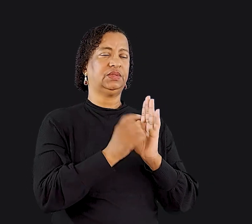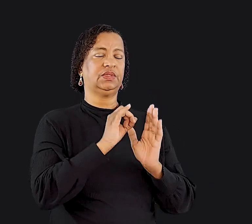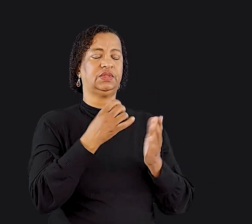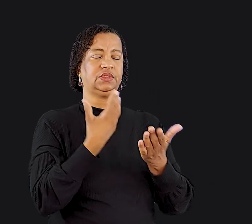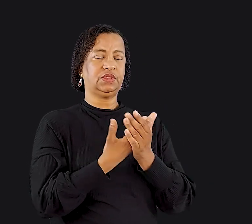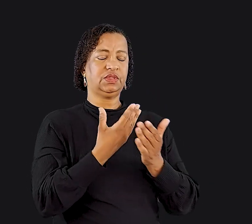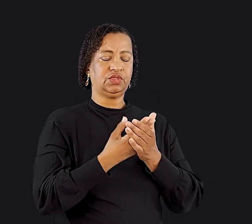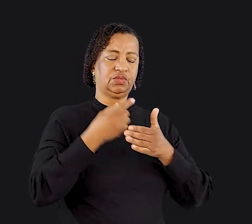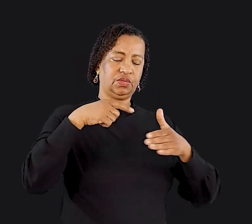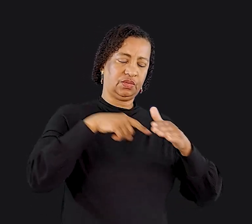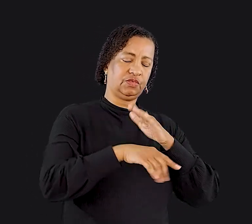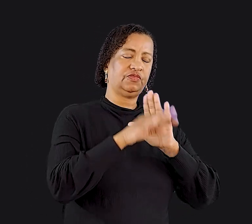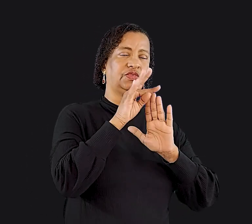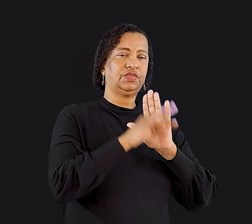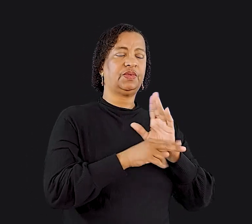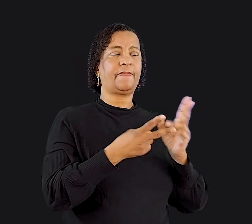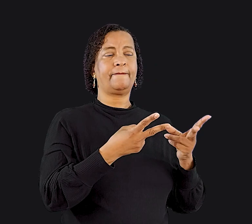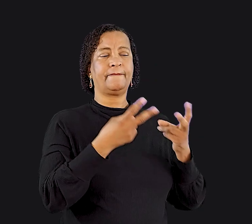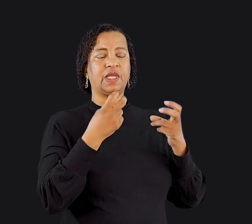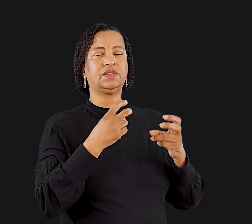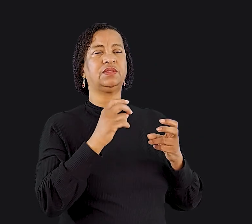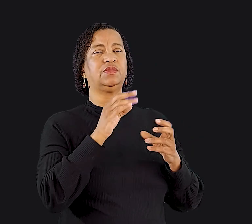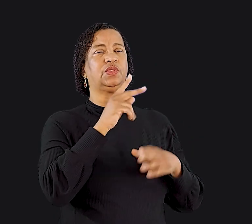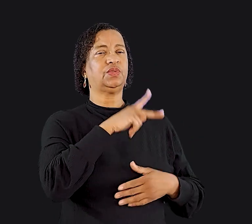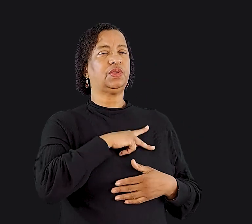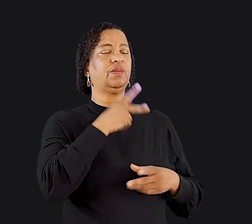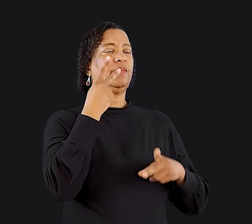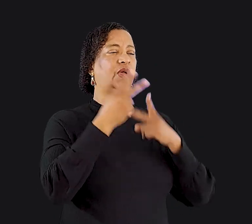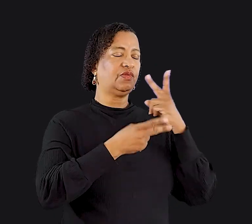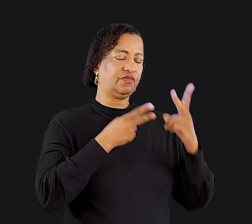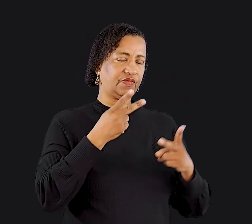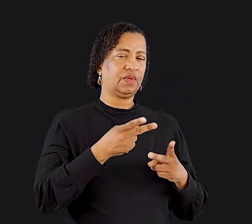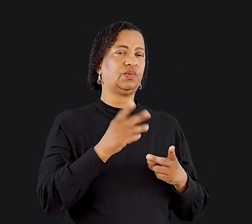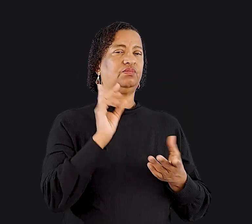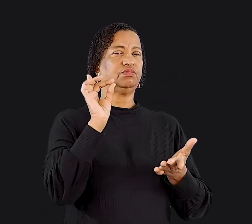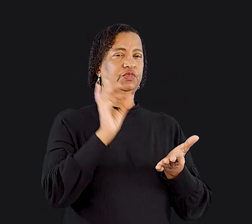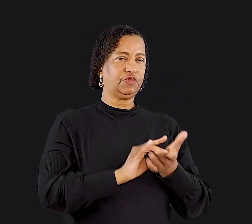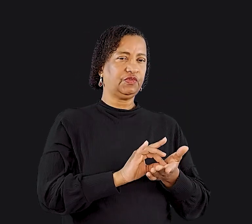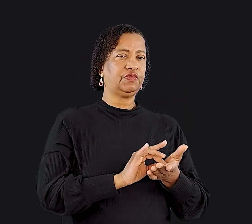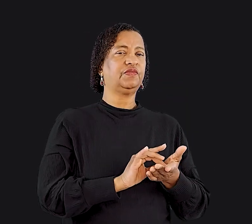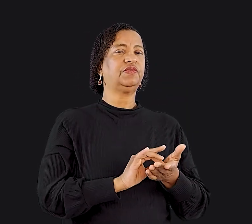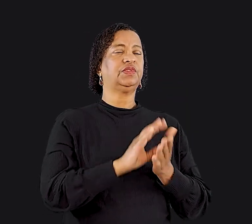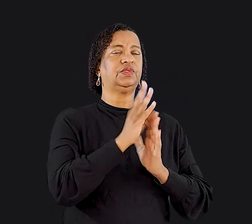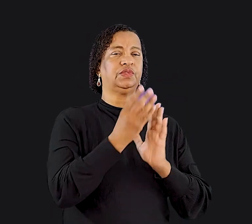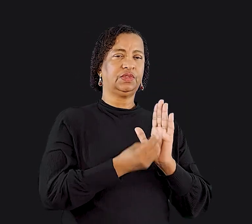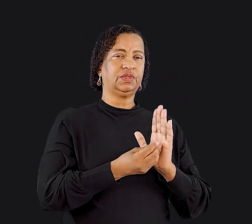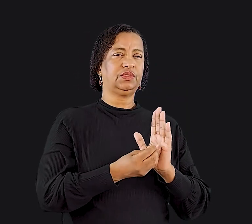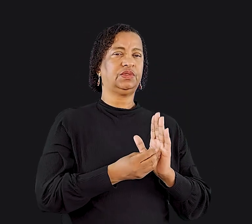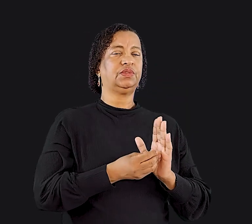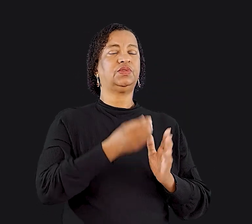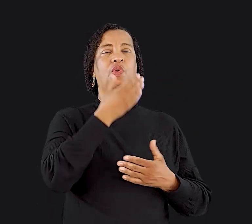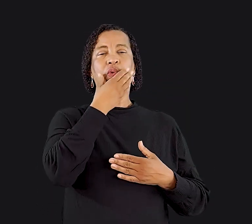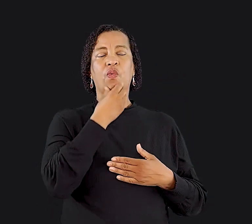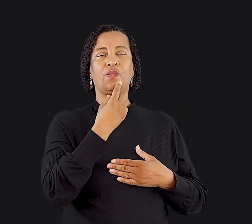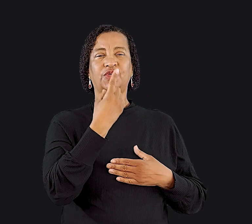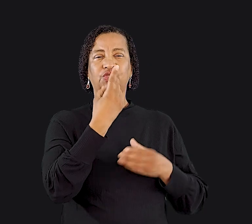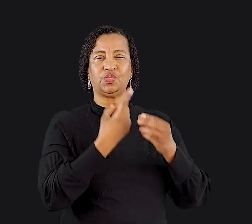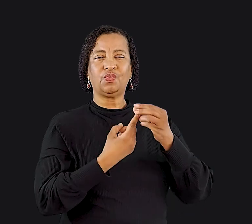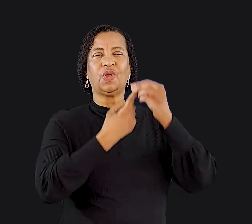com profundidade o texto, veremos que Paulo quis dizer que o oficial da igreja tem que ser um homem de uma só mulher, ou